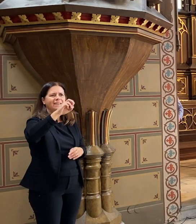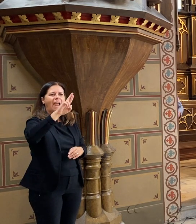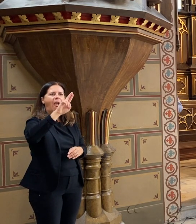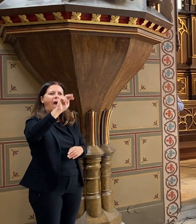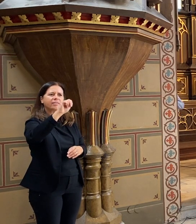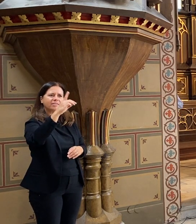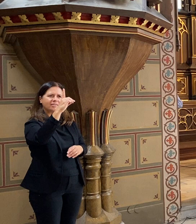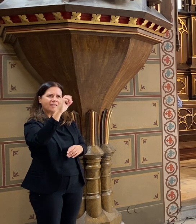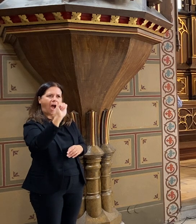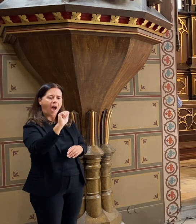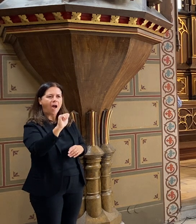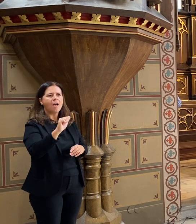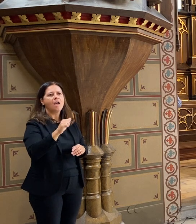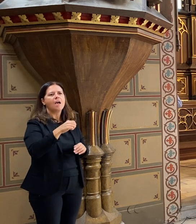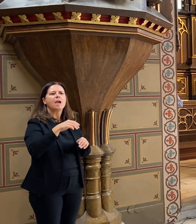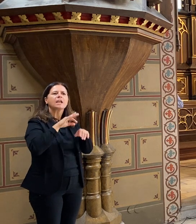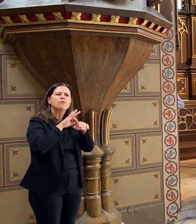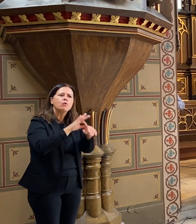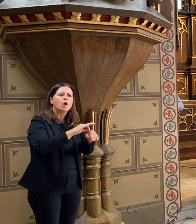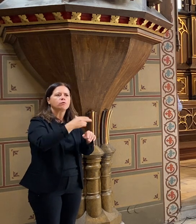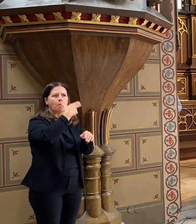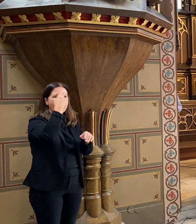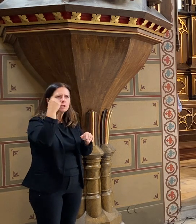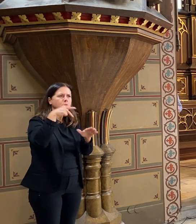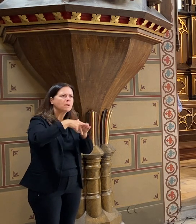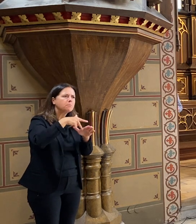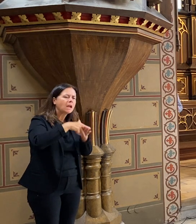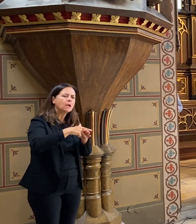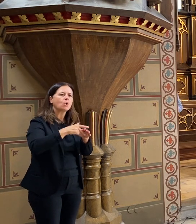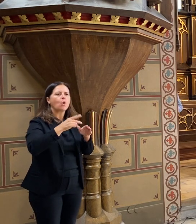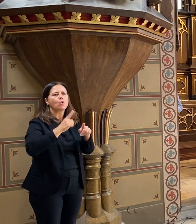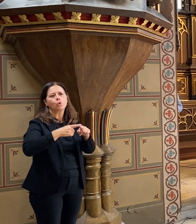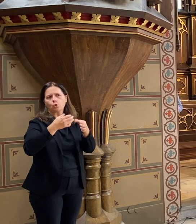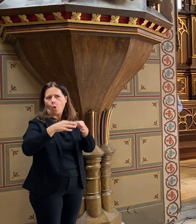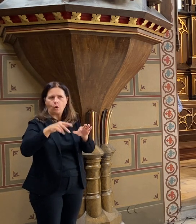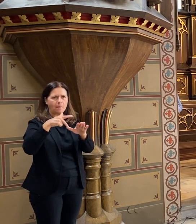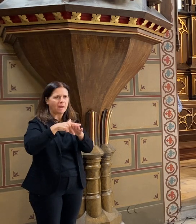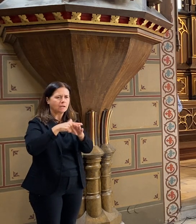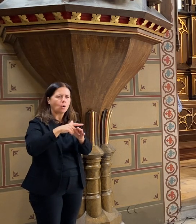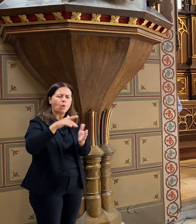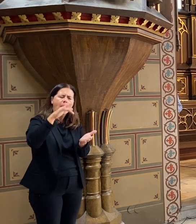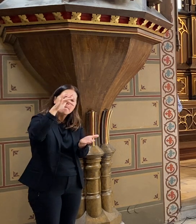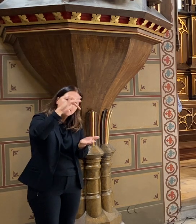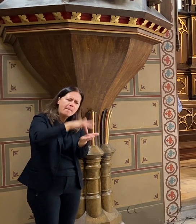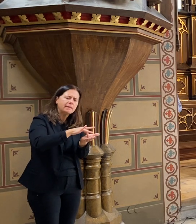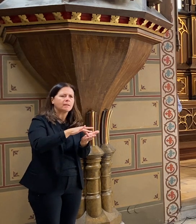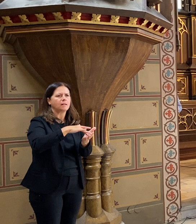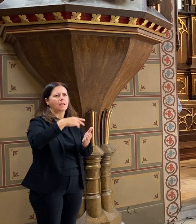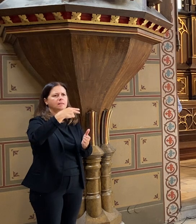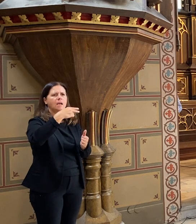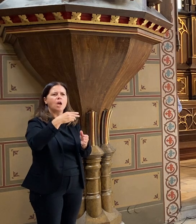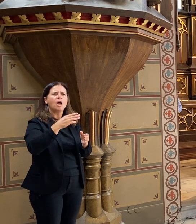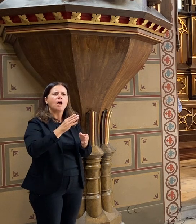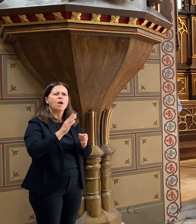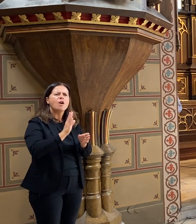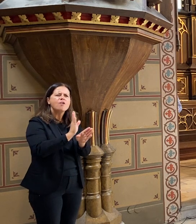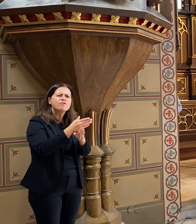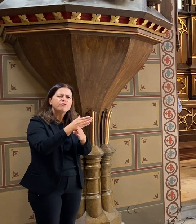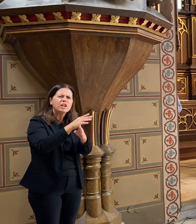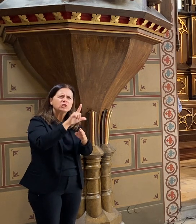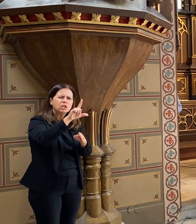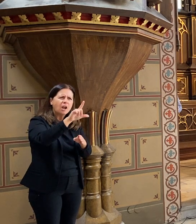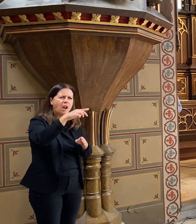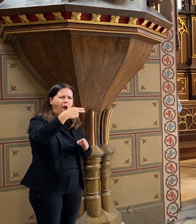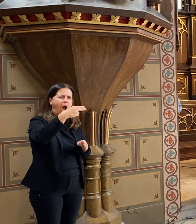ohne Behinderung, mitten in dem Sozialraum Habach. Und nicht nur euch, sondern auch gerne